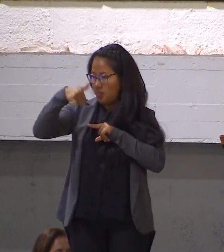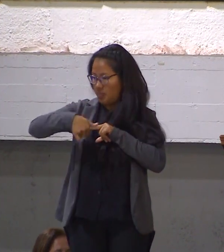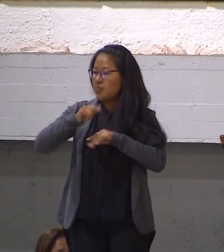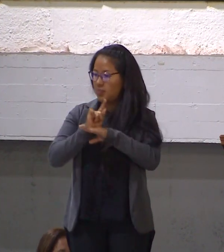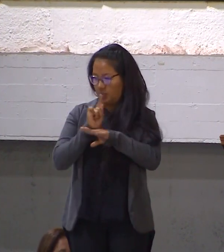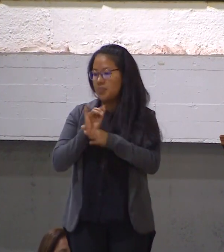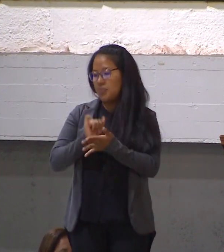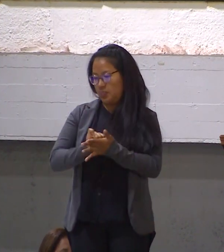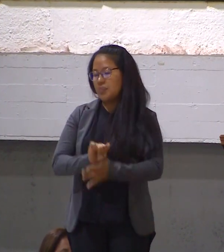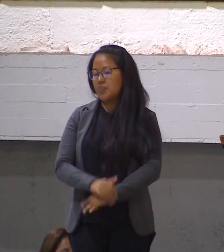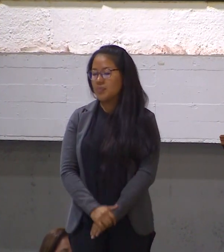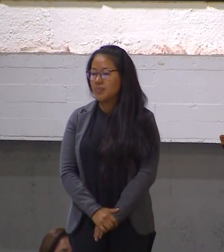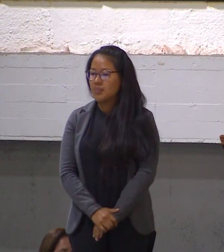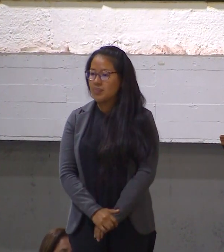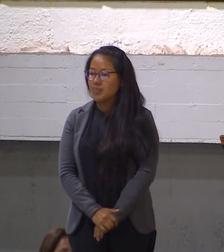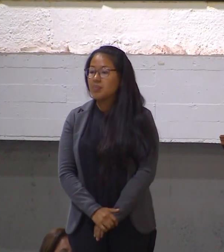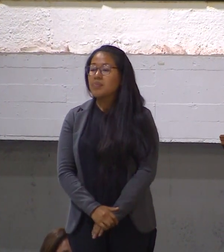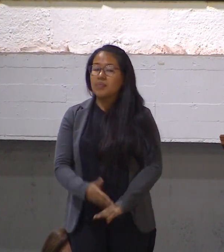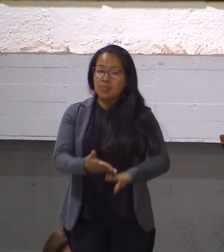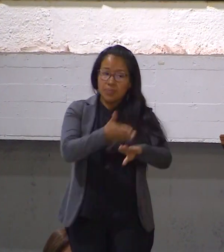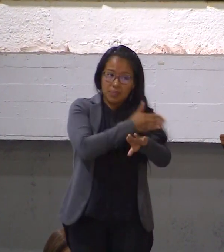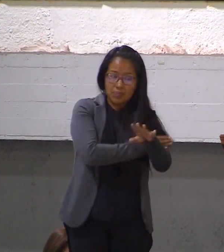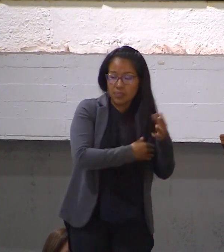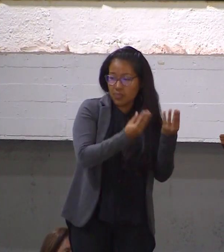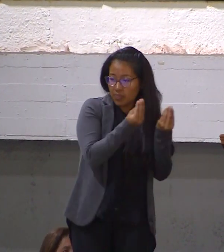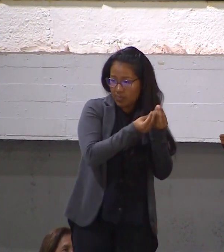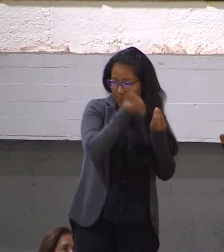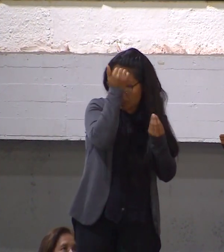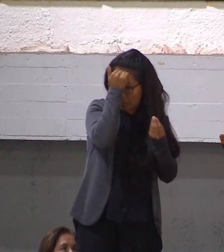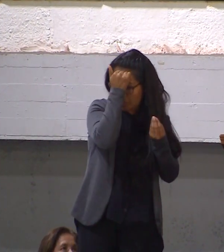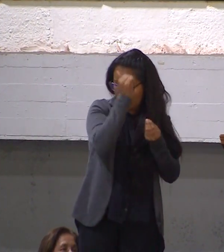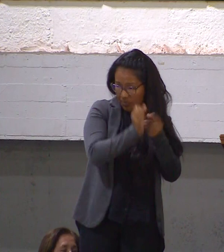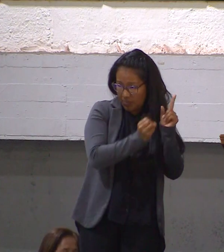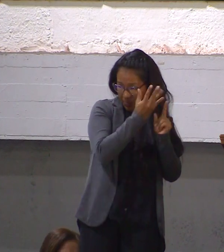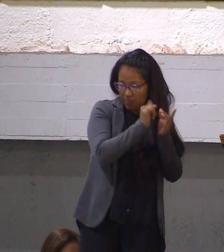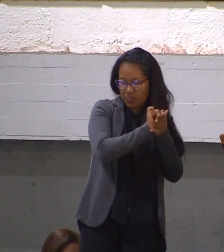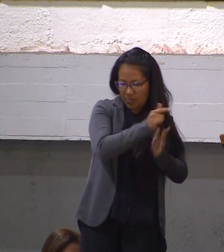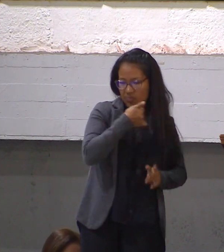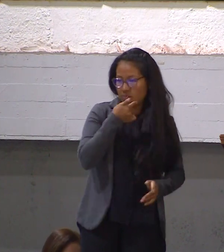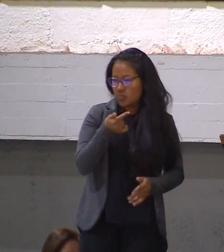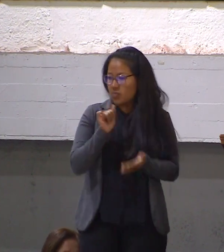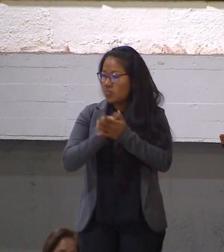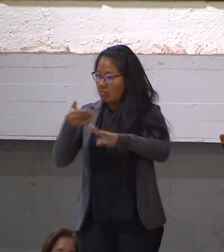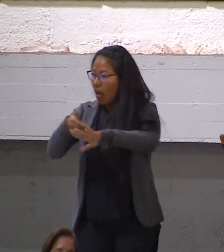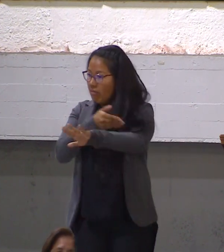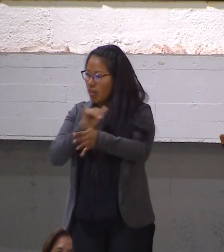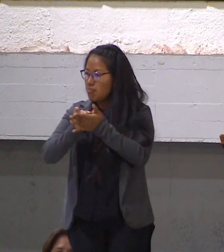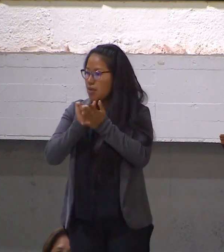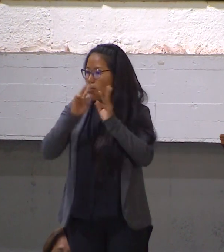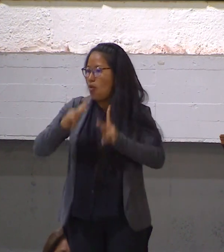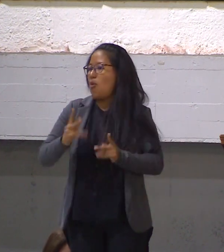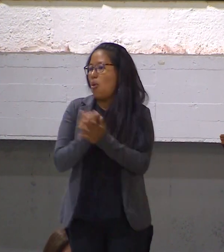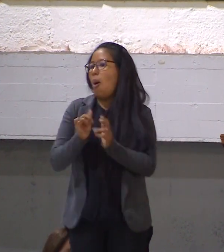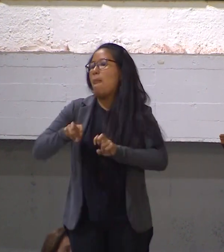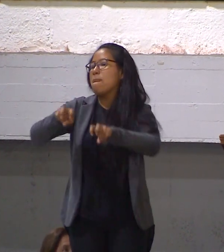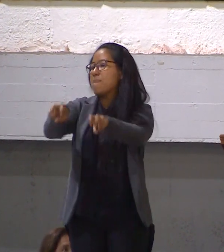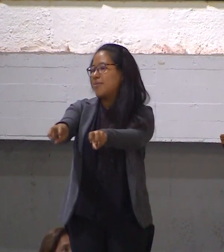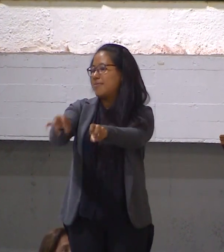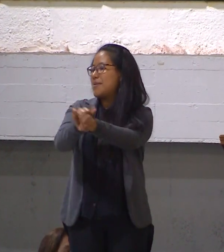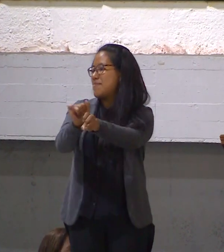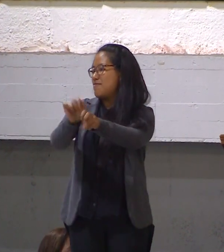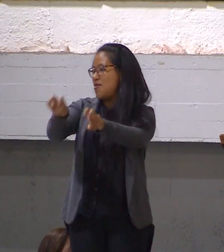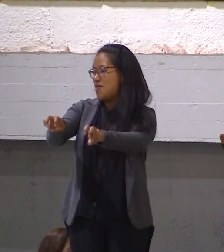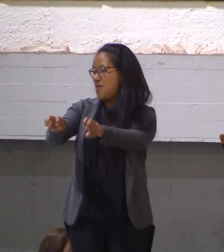y como dijo la licenciada narda alguna vez estuvimos ahí hoy pues por